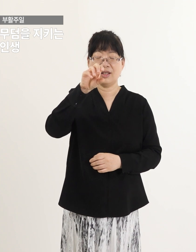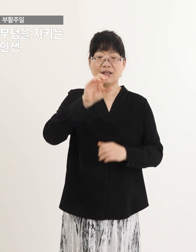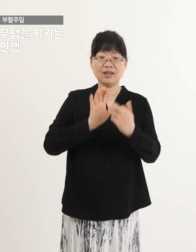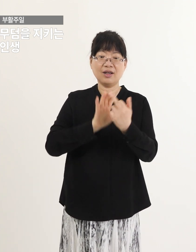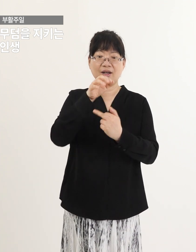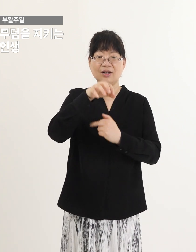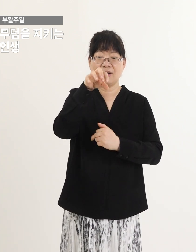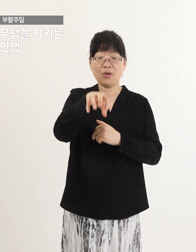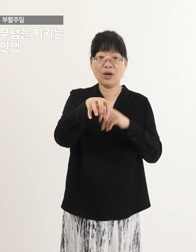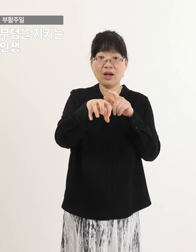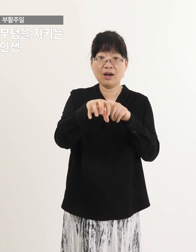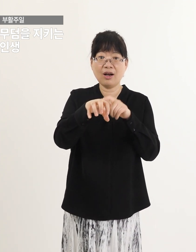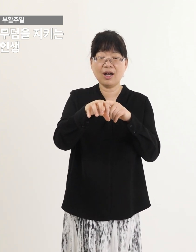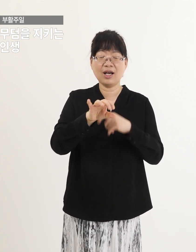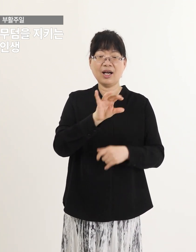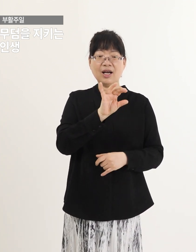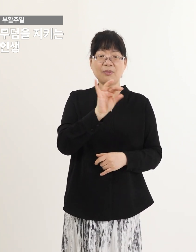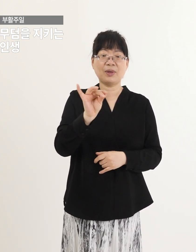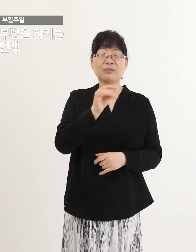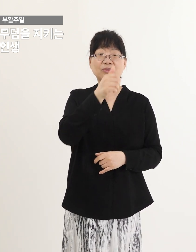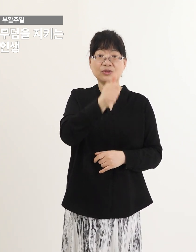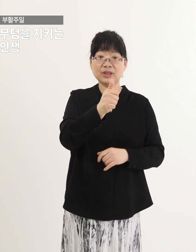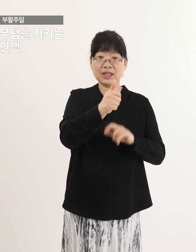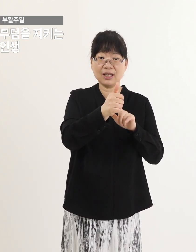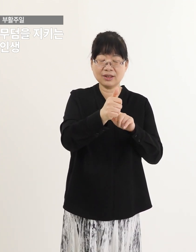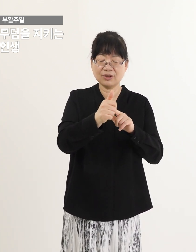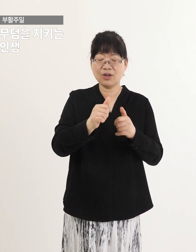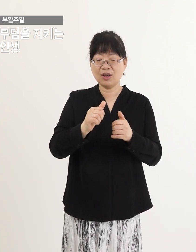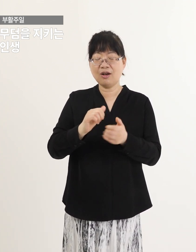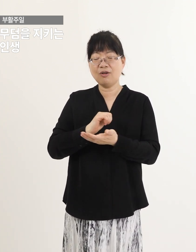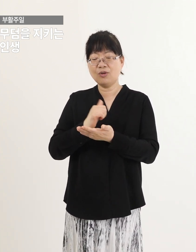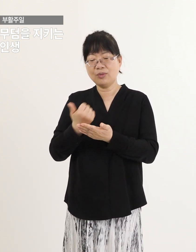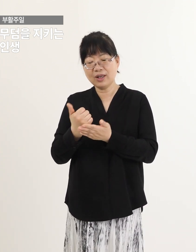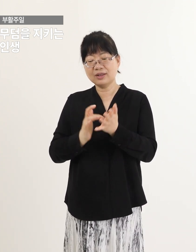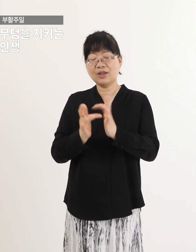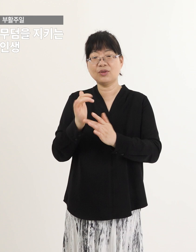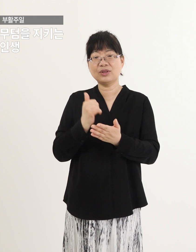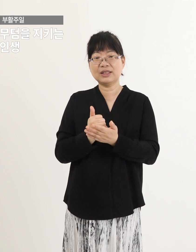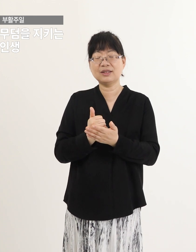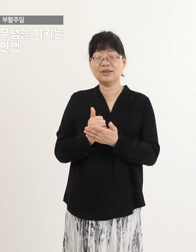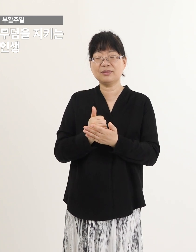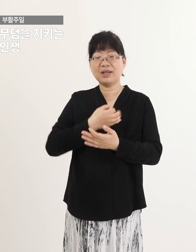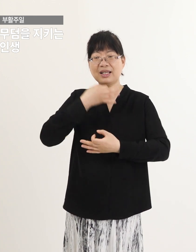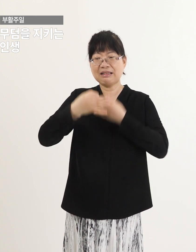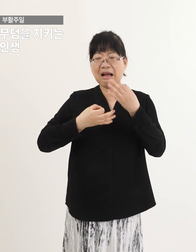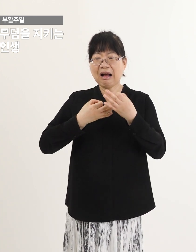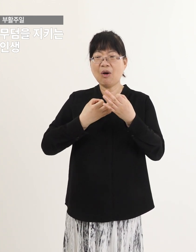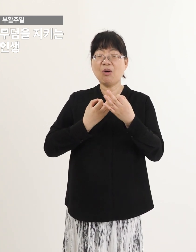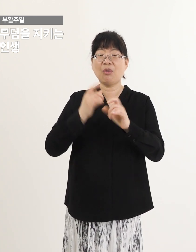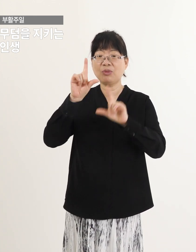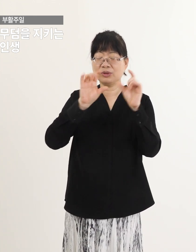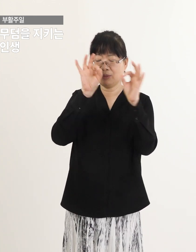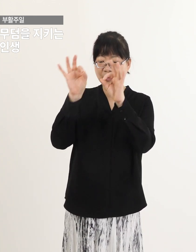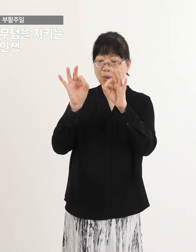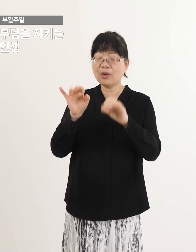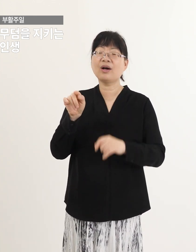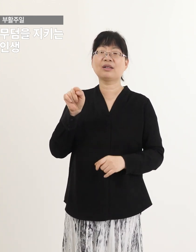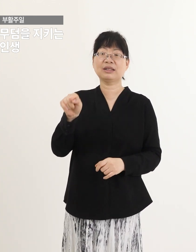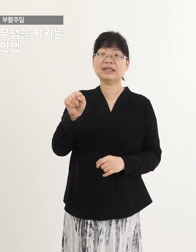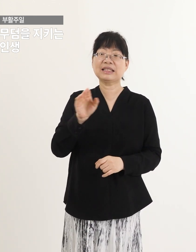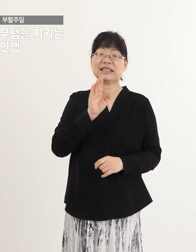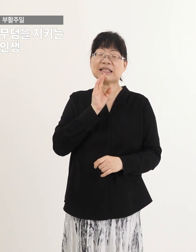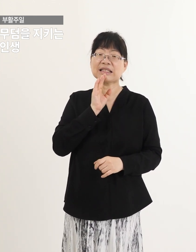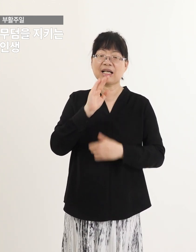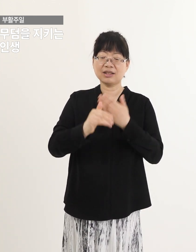그 운명하시는 예수님의 절규를 보면서 그는 진정